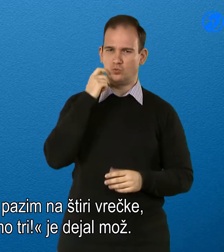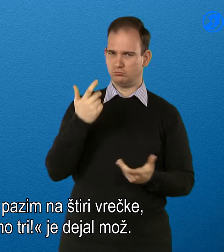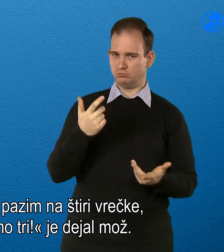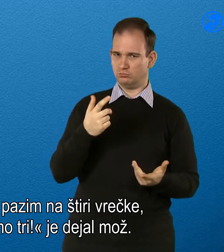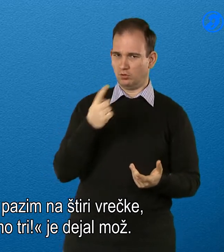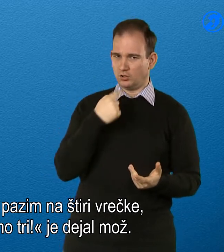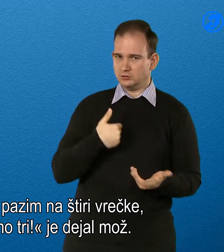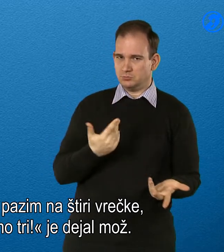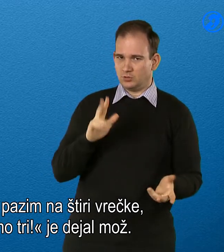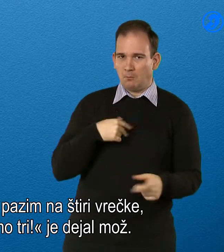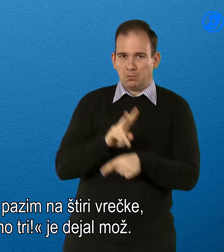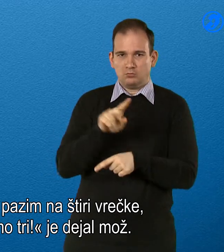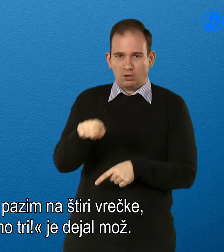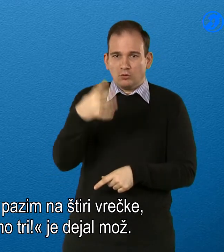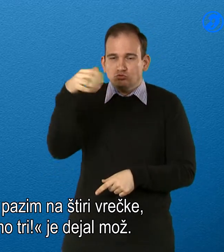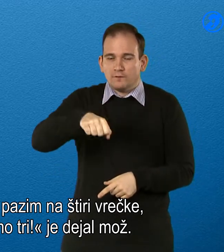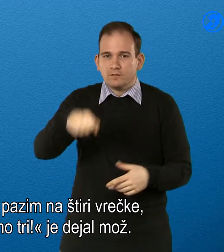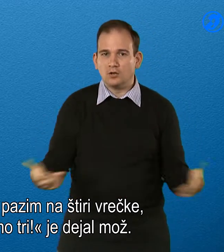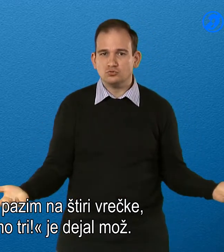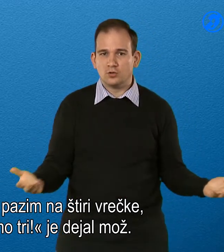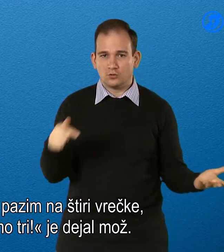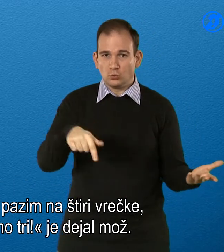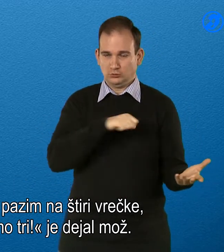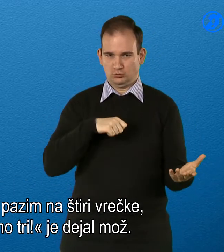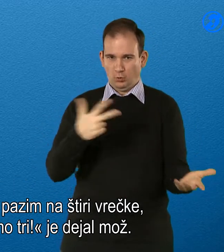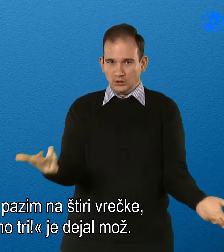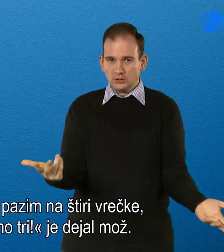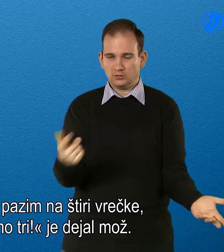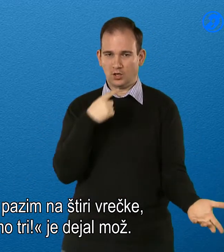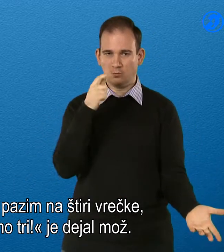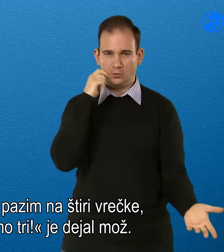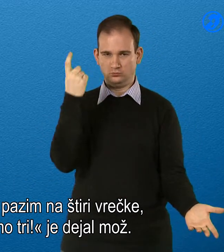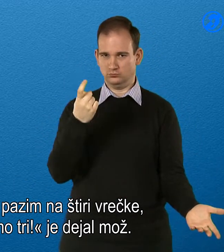"Rekla si mi, naj pazim na 4 vrečke, tukaj so pa samo 3," je dejal mož.